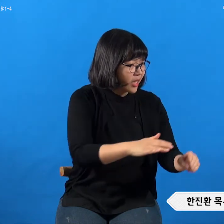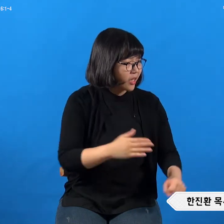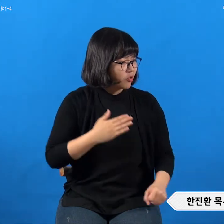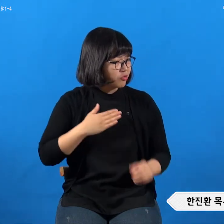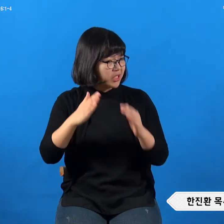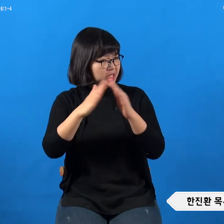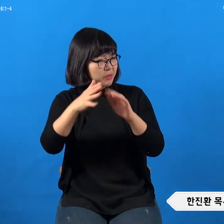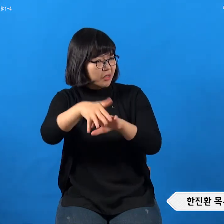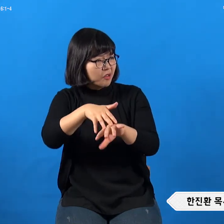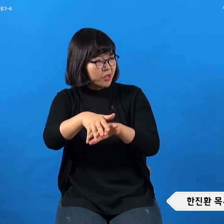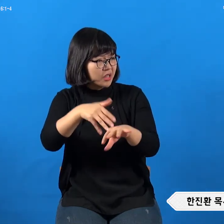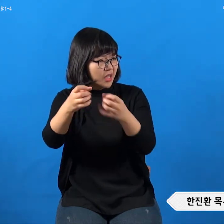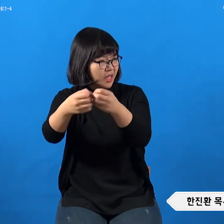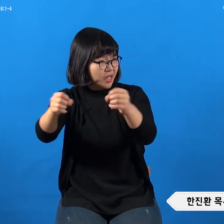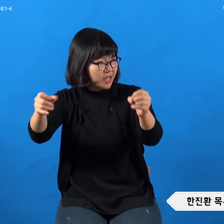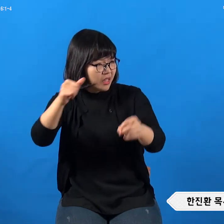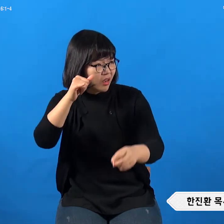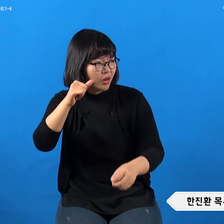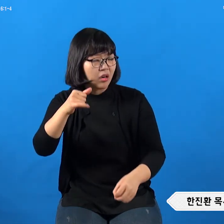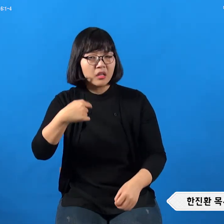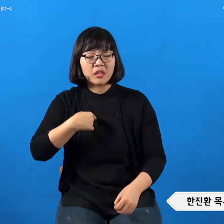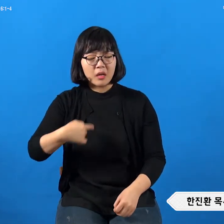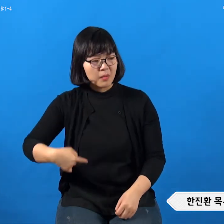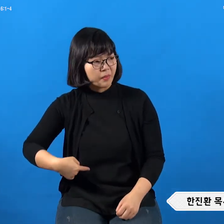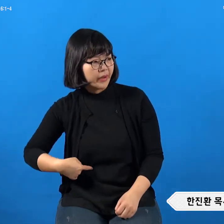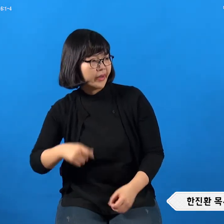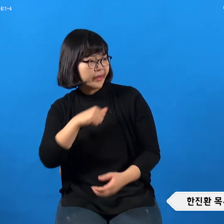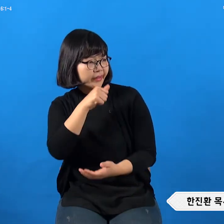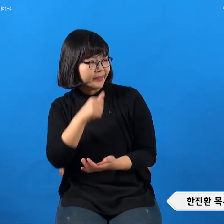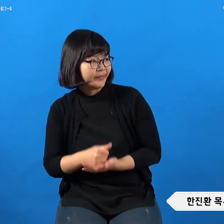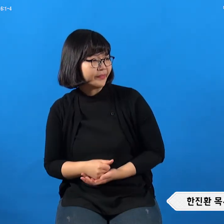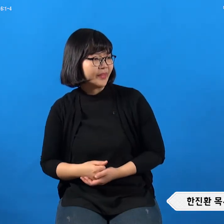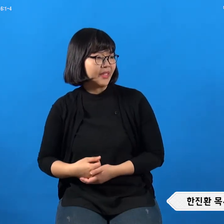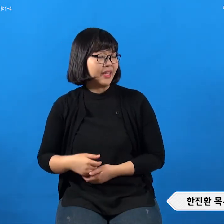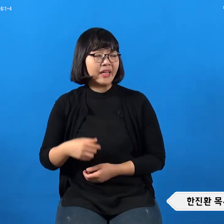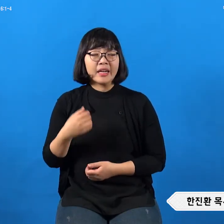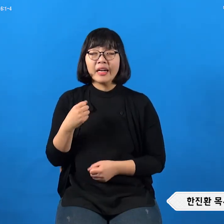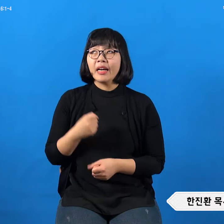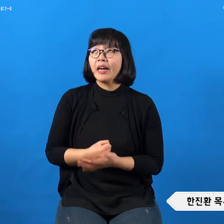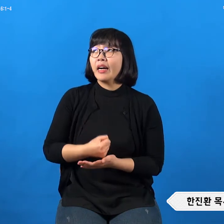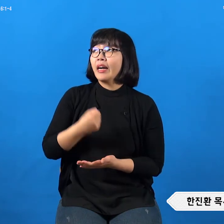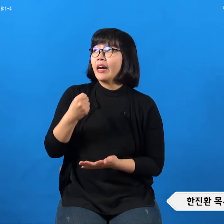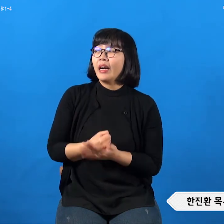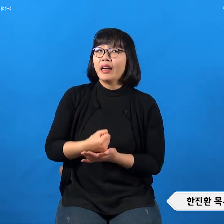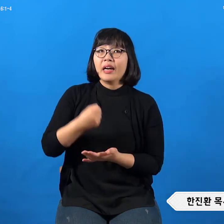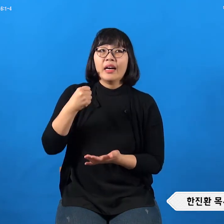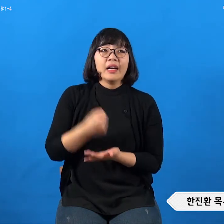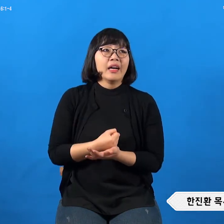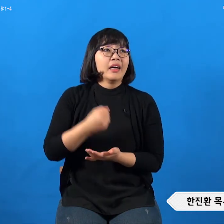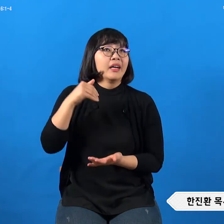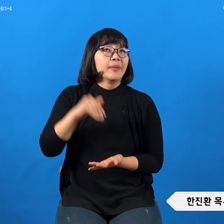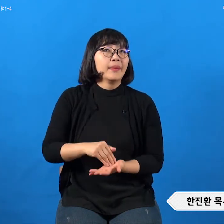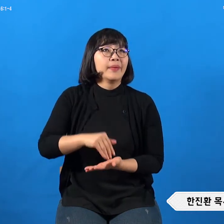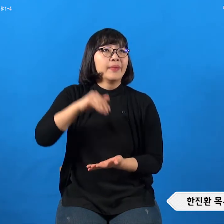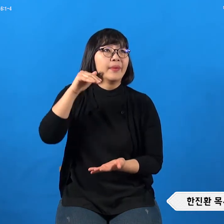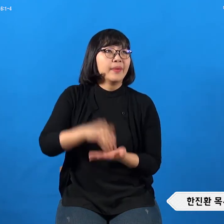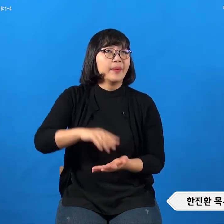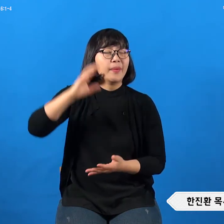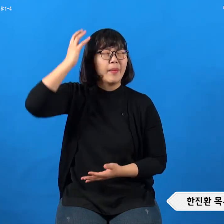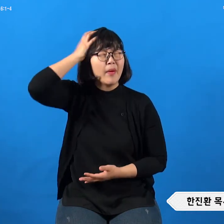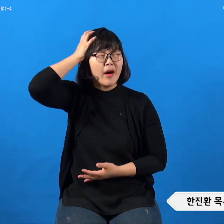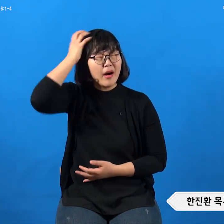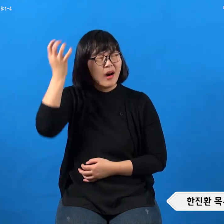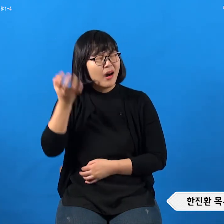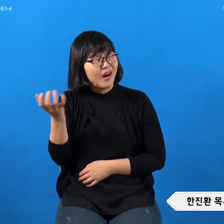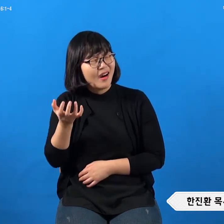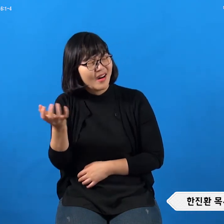있는 것도 죄 짓는 것 같고, 그러다 보면 나중에는 머리가 터질 것 같습니다. 내가 좀 더 해야 되지 않을까?